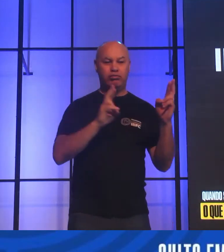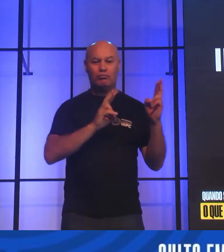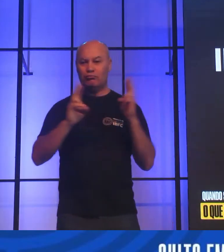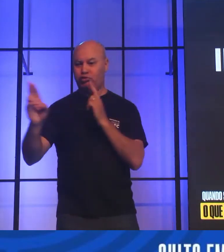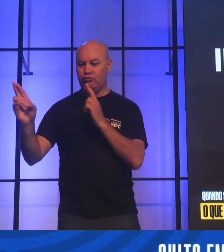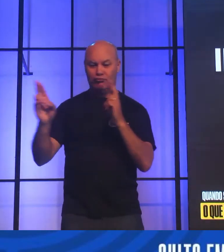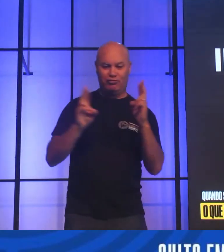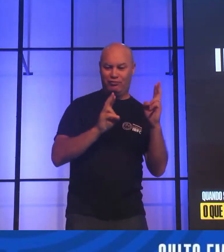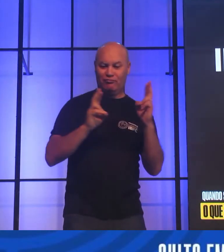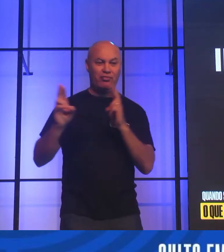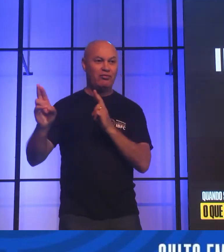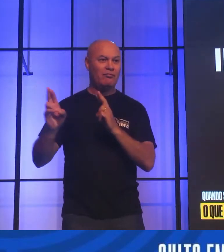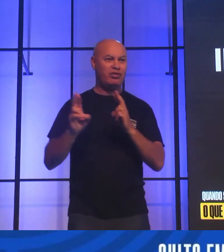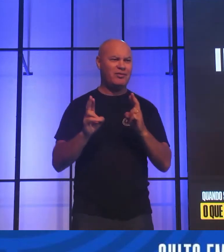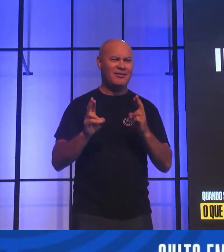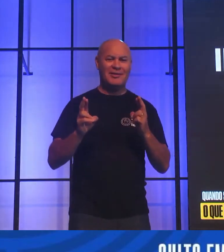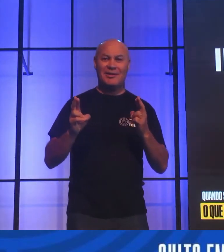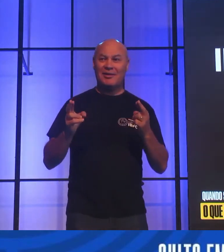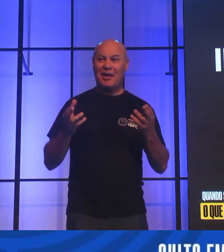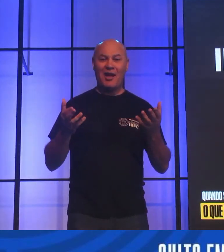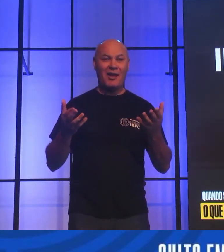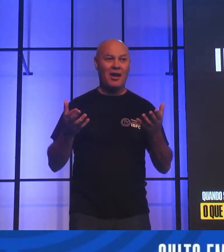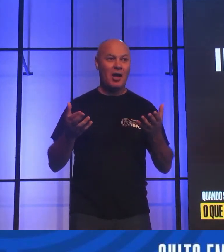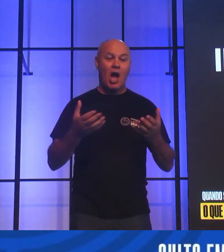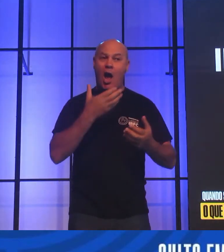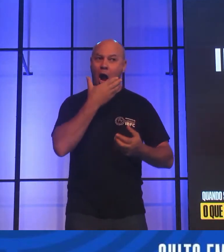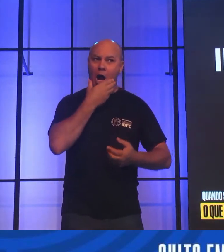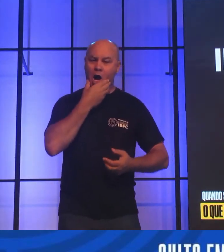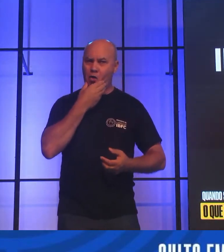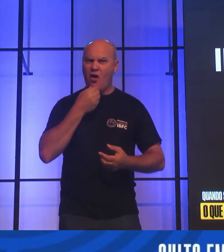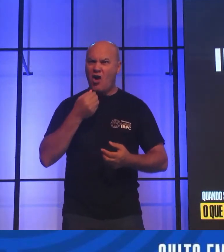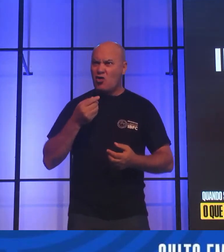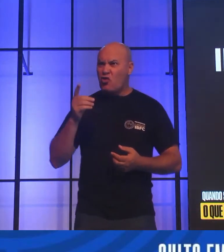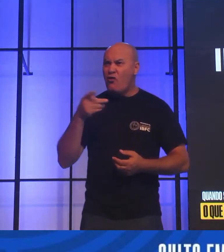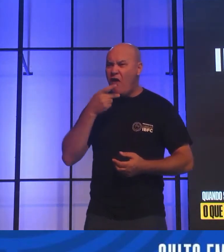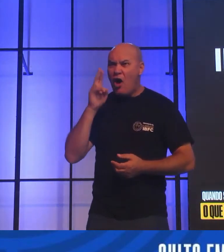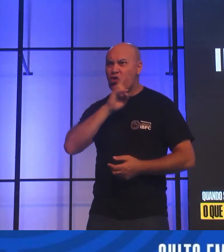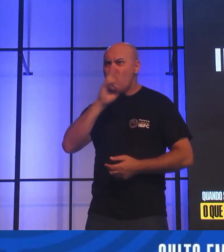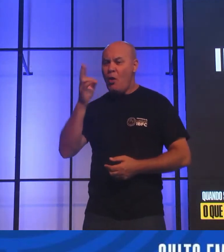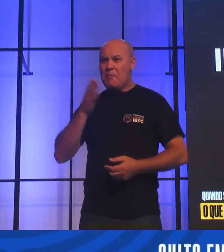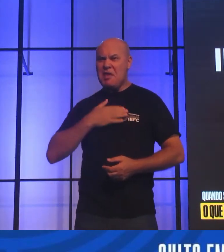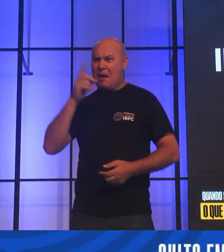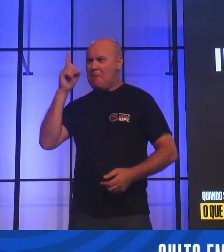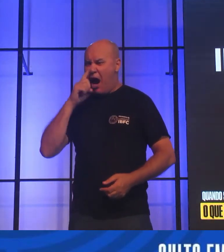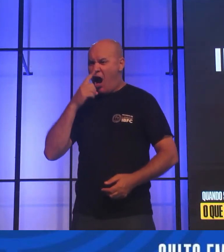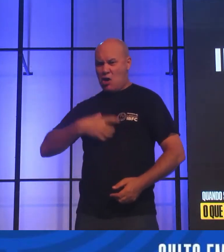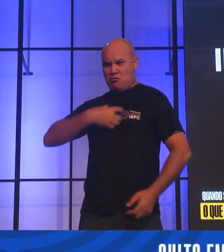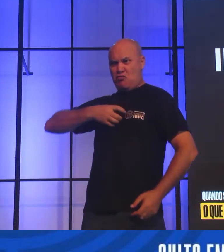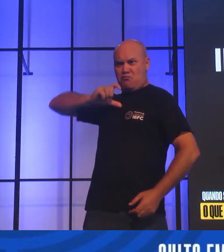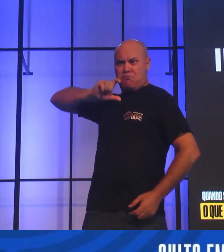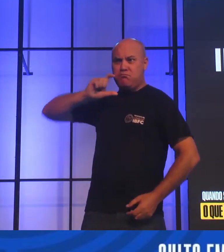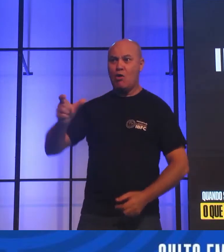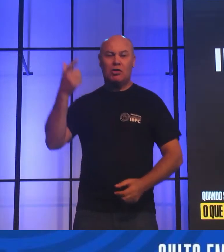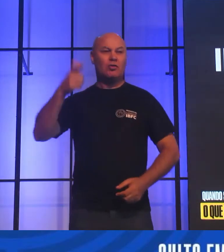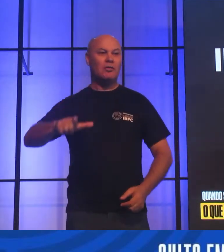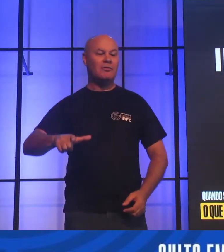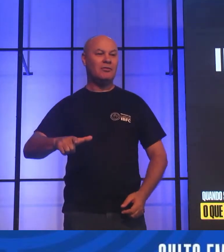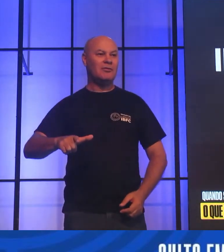o cara falou da mamãe? Então ele usa